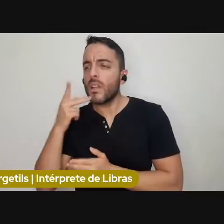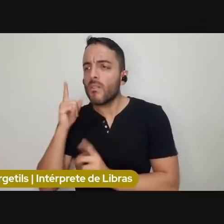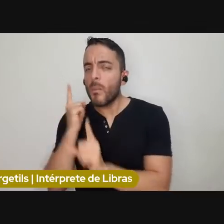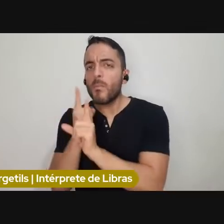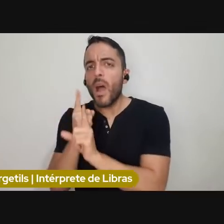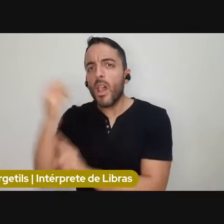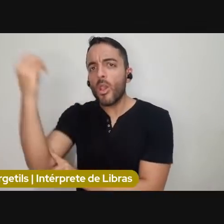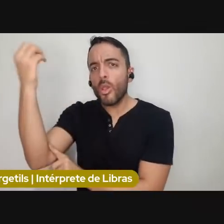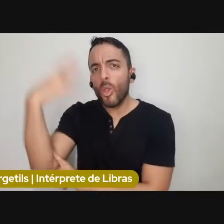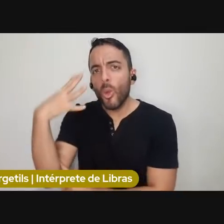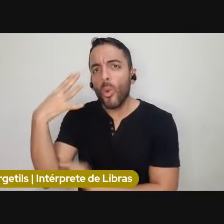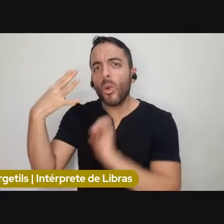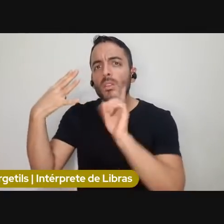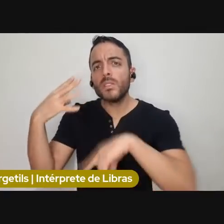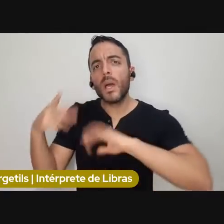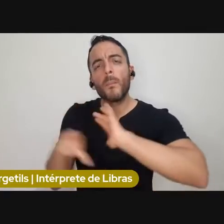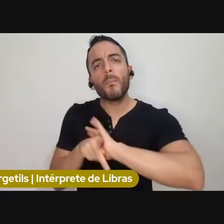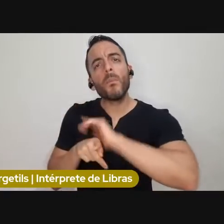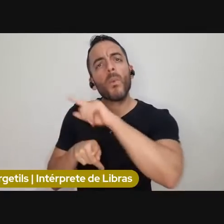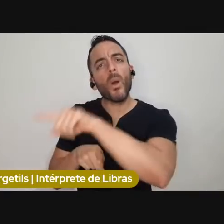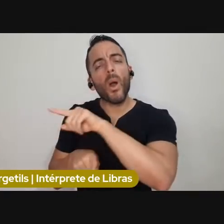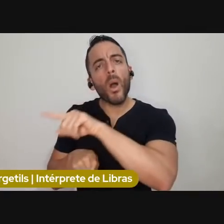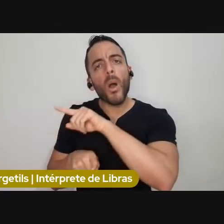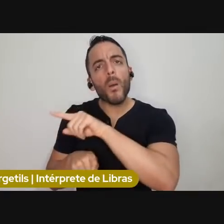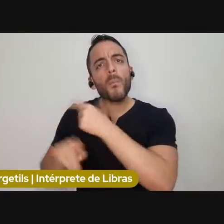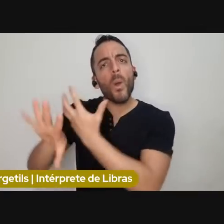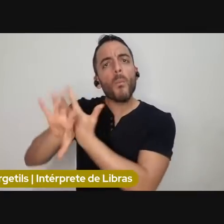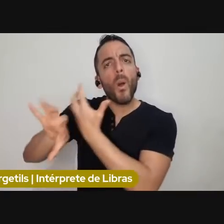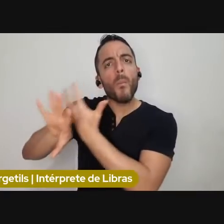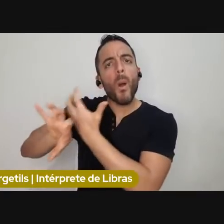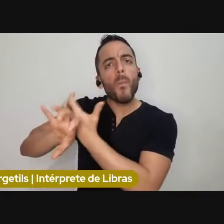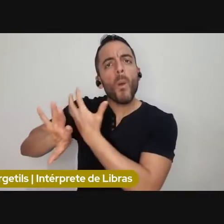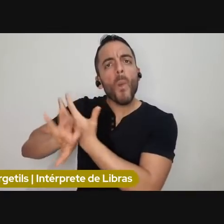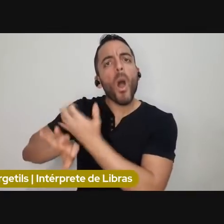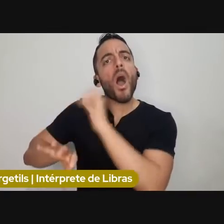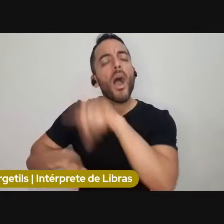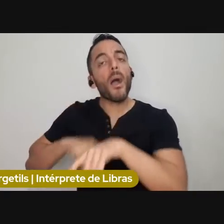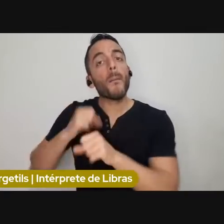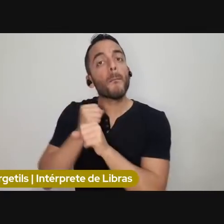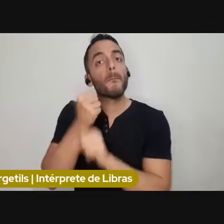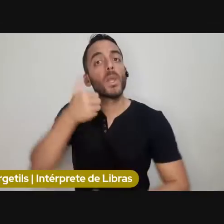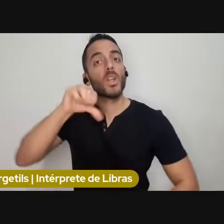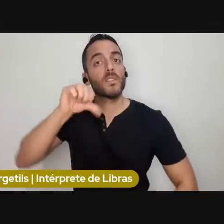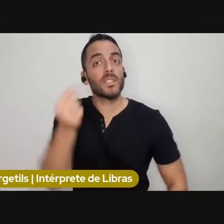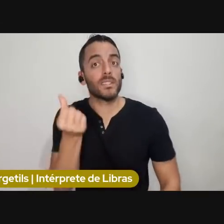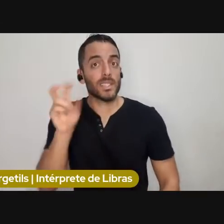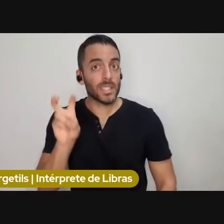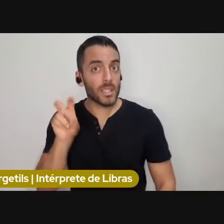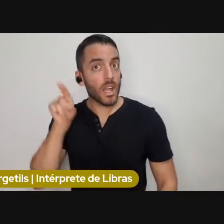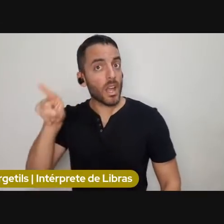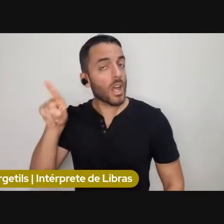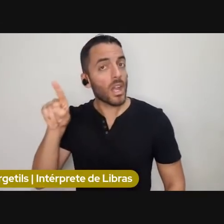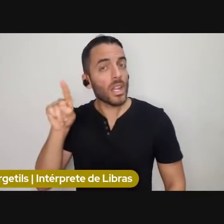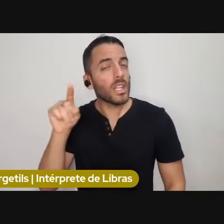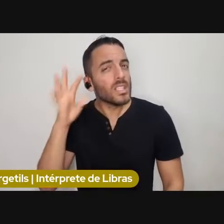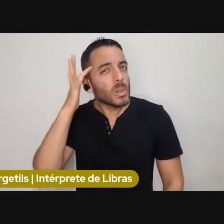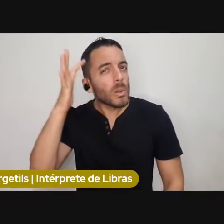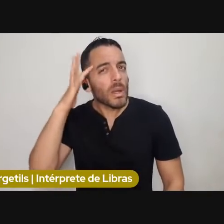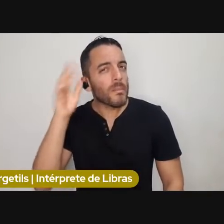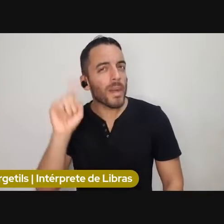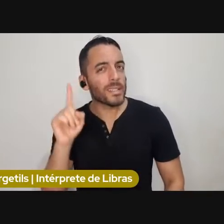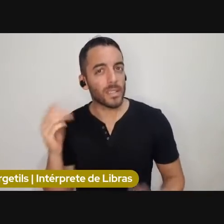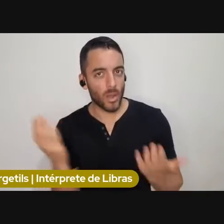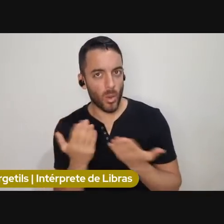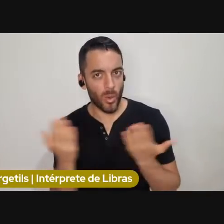fenômeno eletromagnético em 1865, ele não imaginava que hoje, aqui, nós estamos